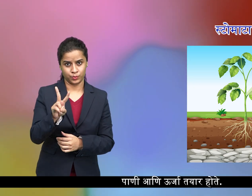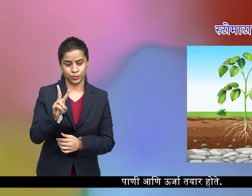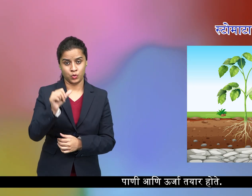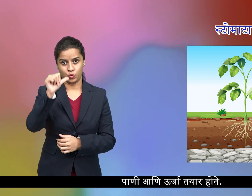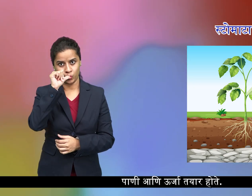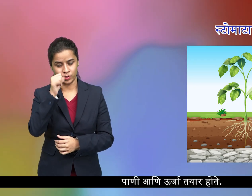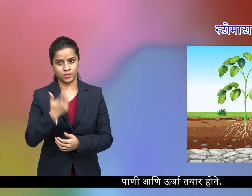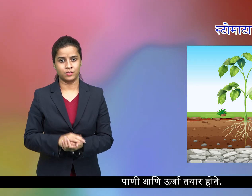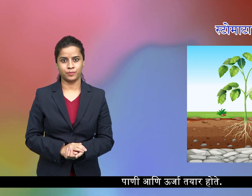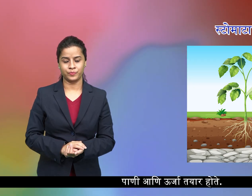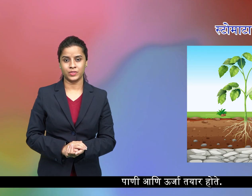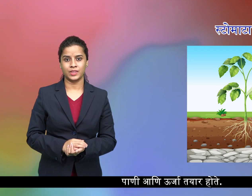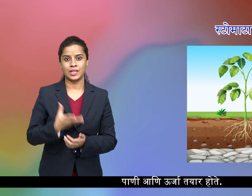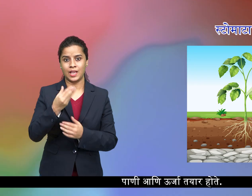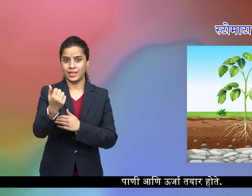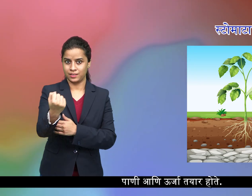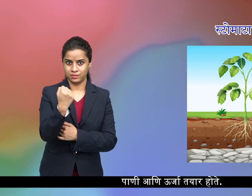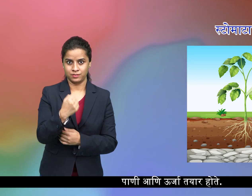पाणी आणि ऊर्जा तयार होते.